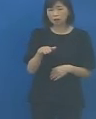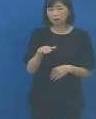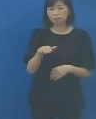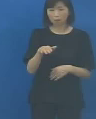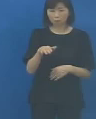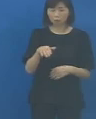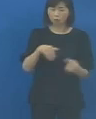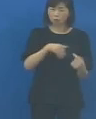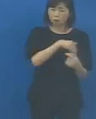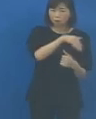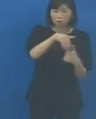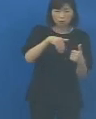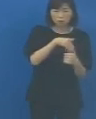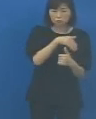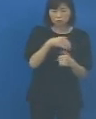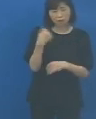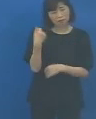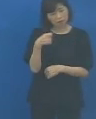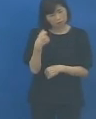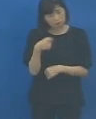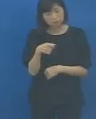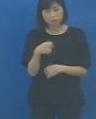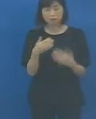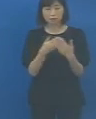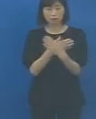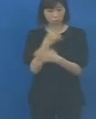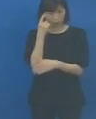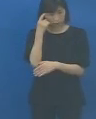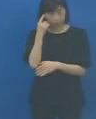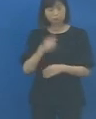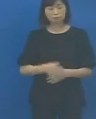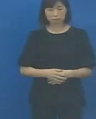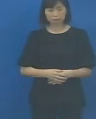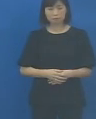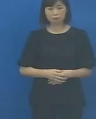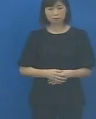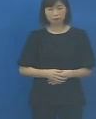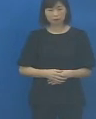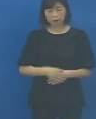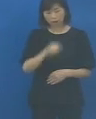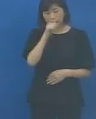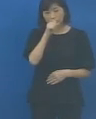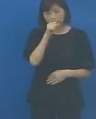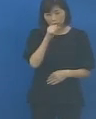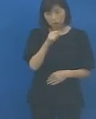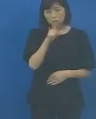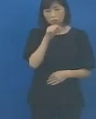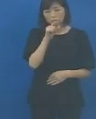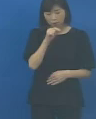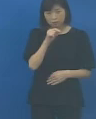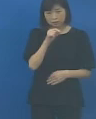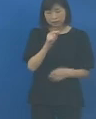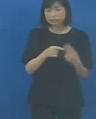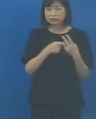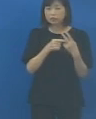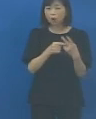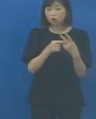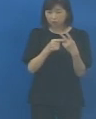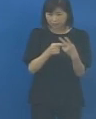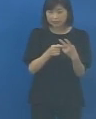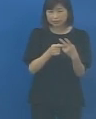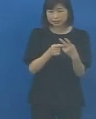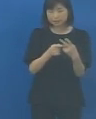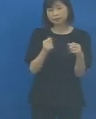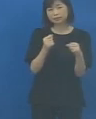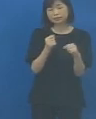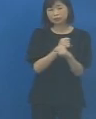夏をお過ごしになるということもありますので、よきよき鳥取仕送り便事業というのを、この夏、実施